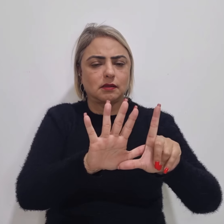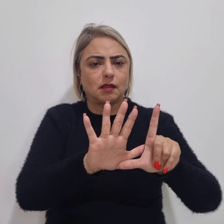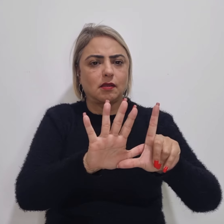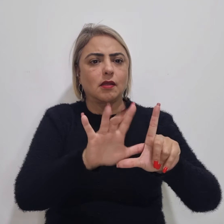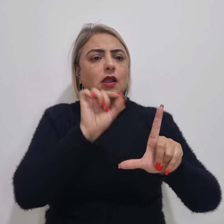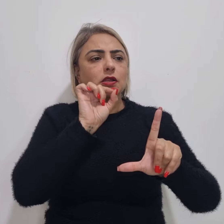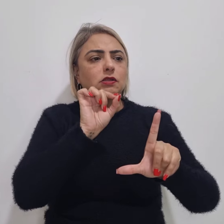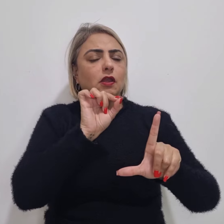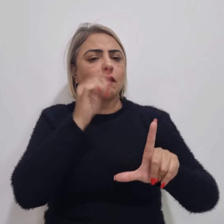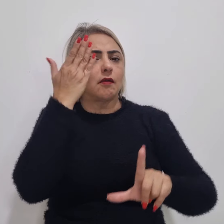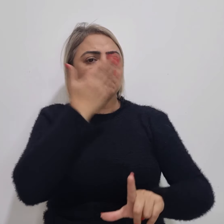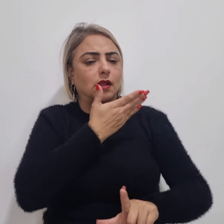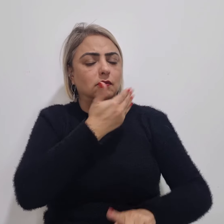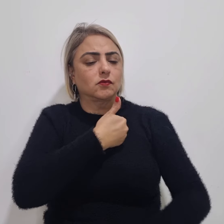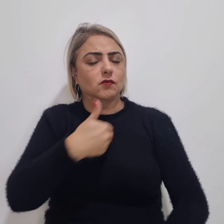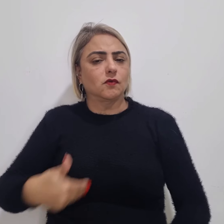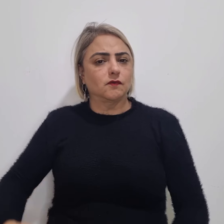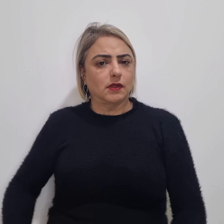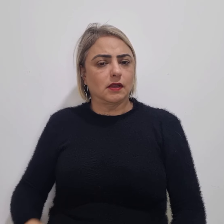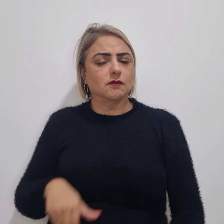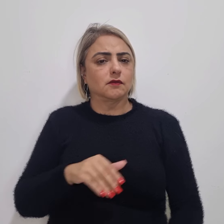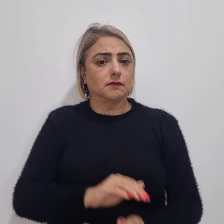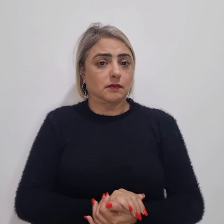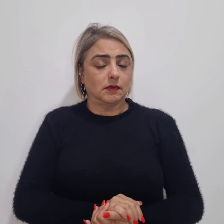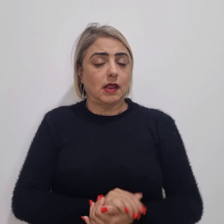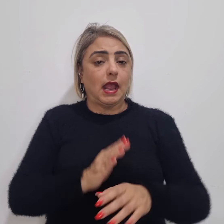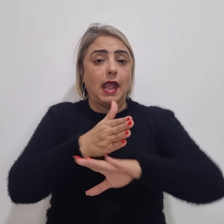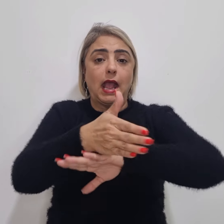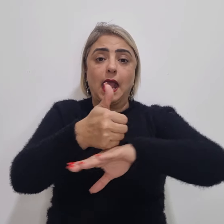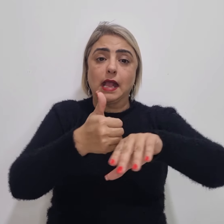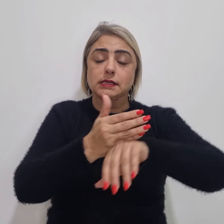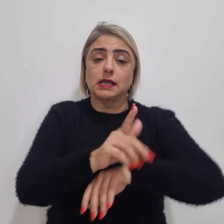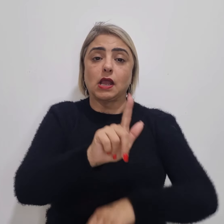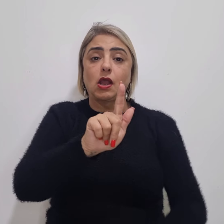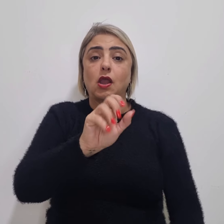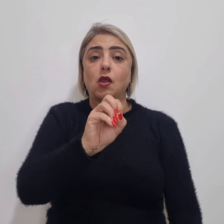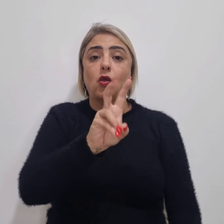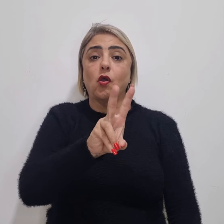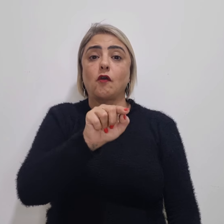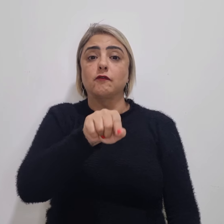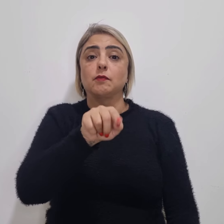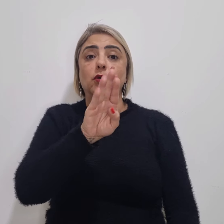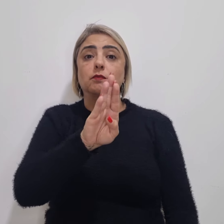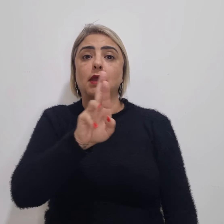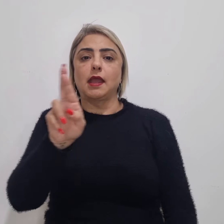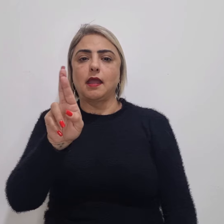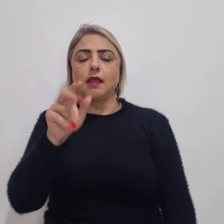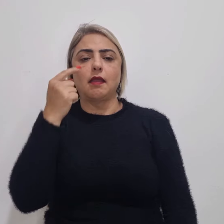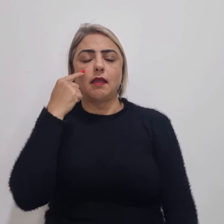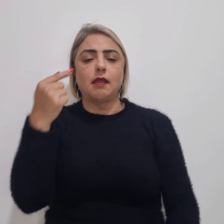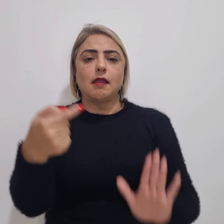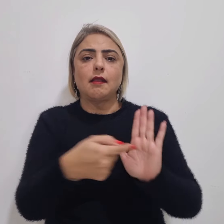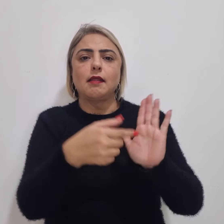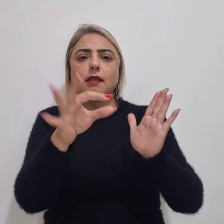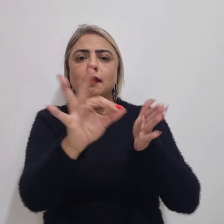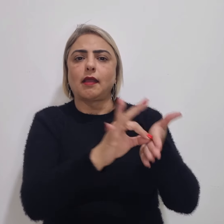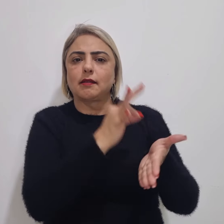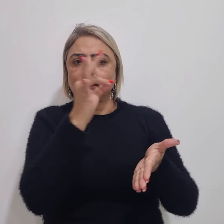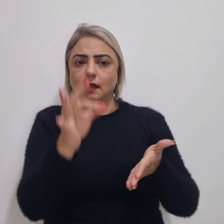do governo federal a acesso Gov.br. Clique para se cadastrar. Se você